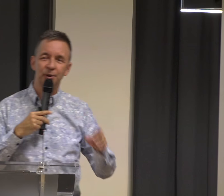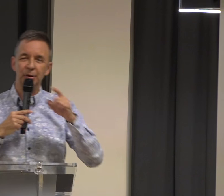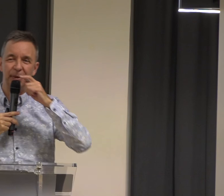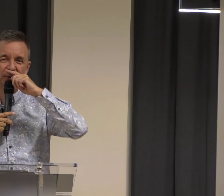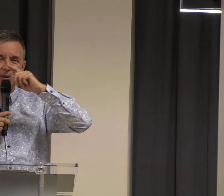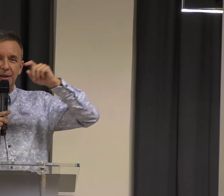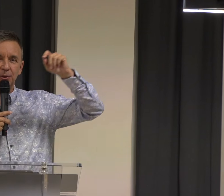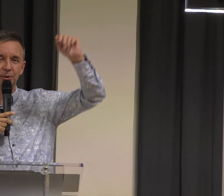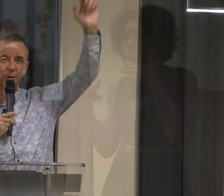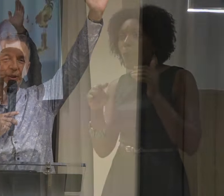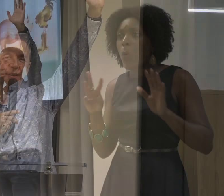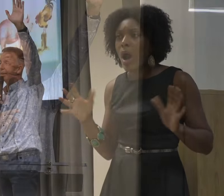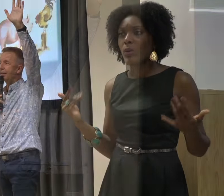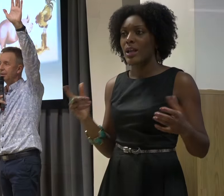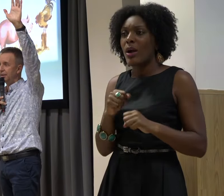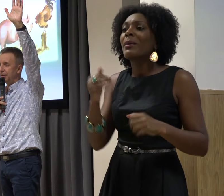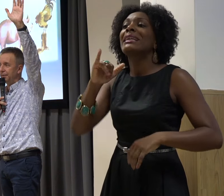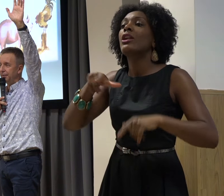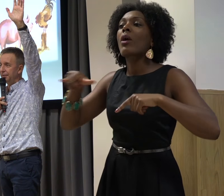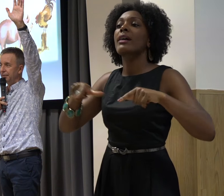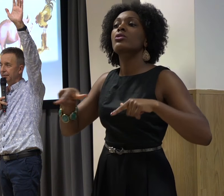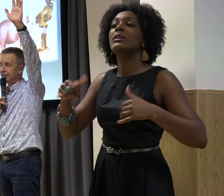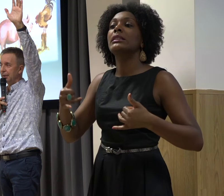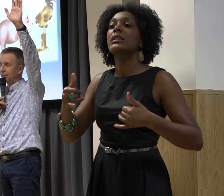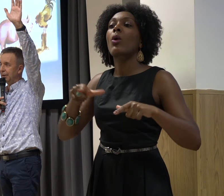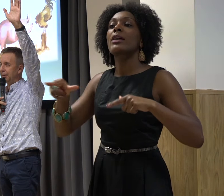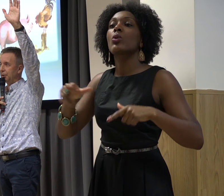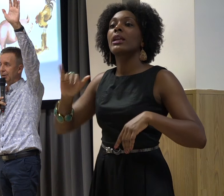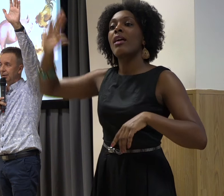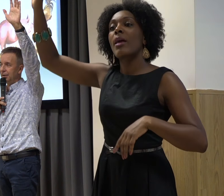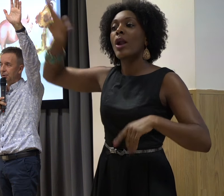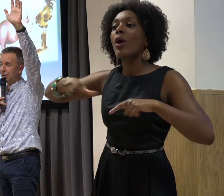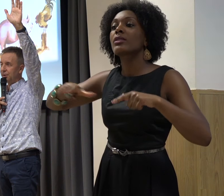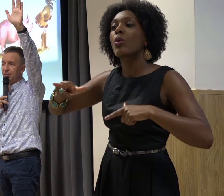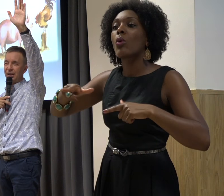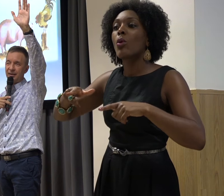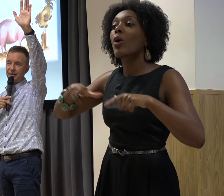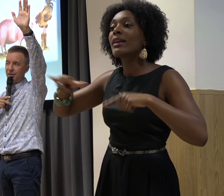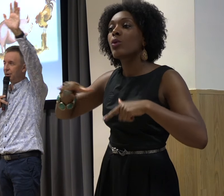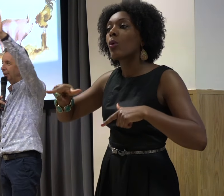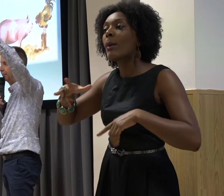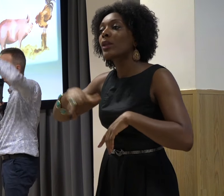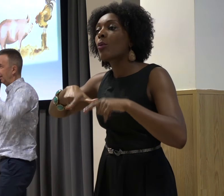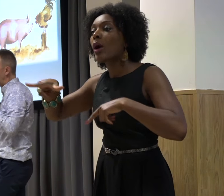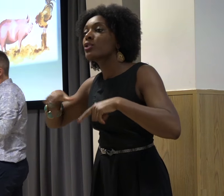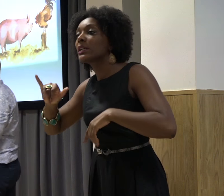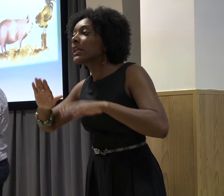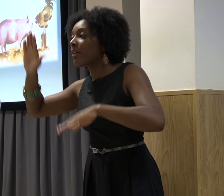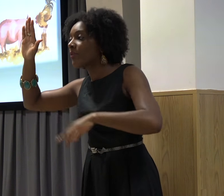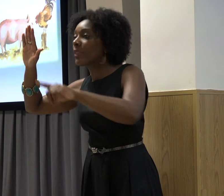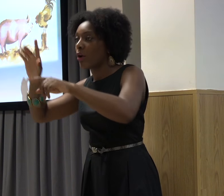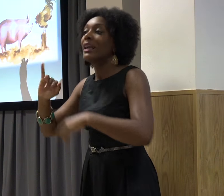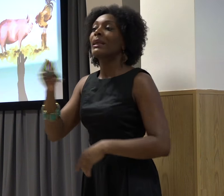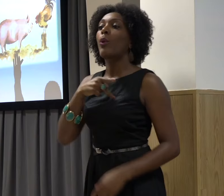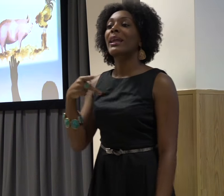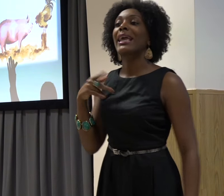Quelles sont les personnes qui sont locataires ici? Vous pouvez lever votre main, ceux qui sont locataires. OK? Quels sont ceux qui